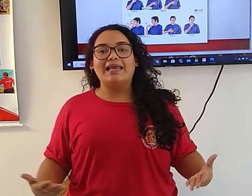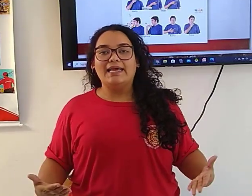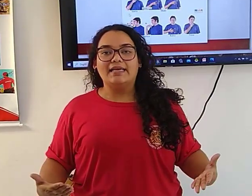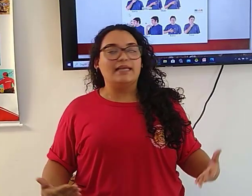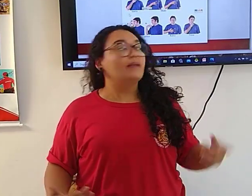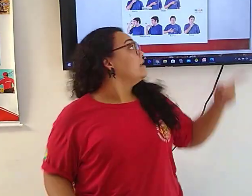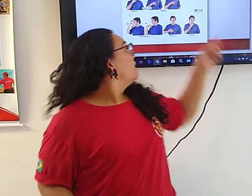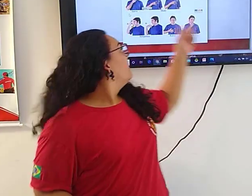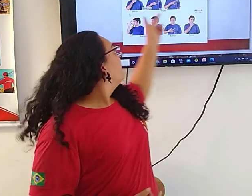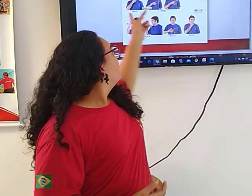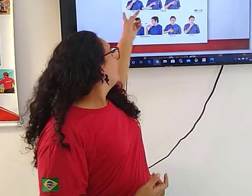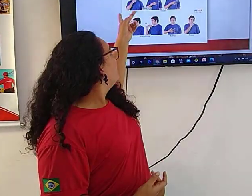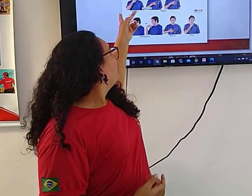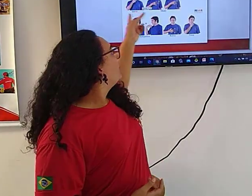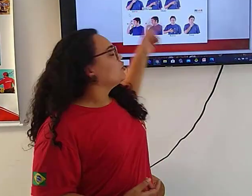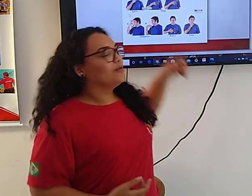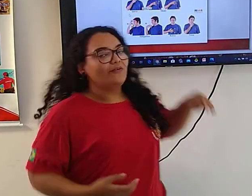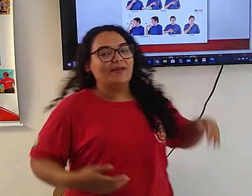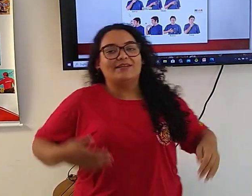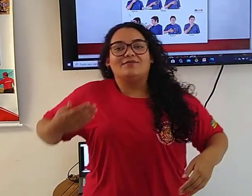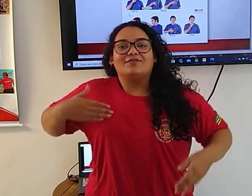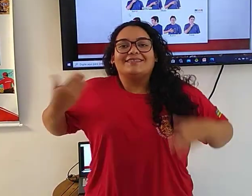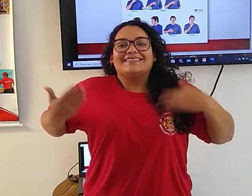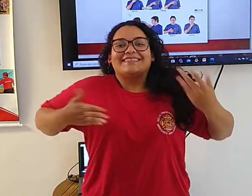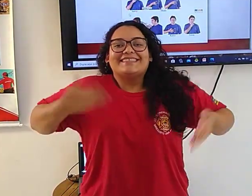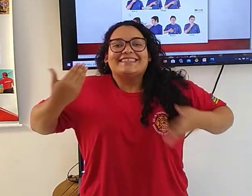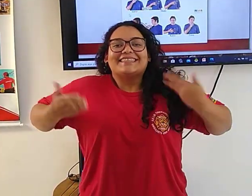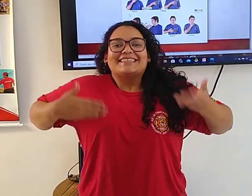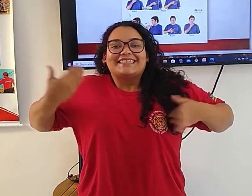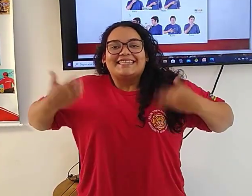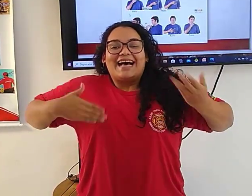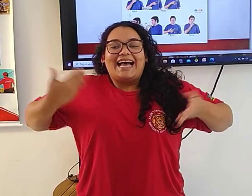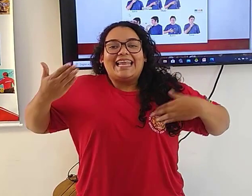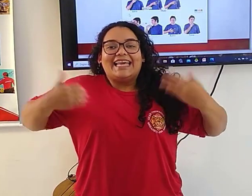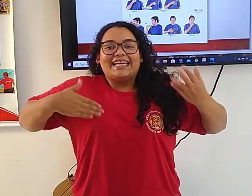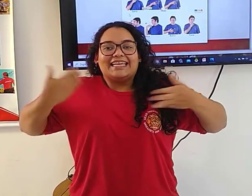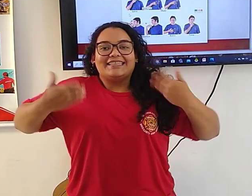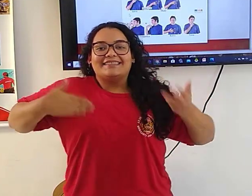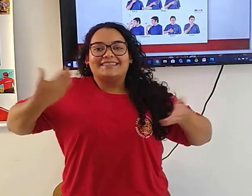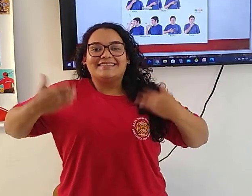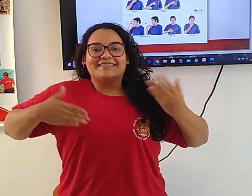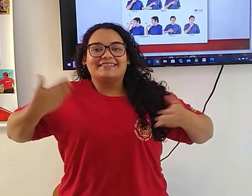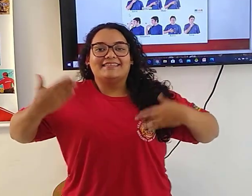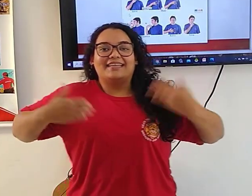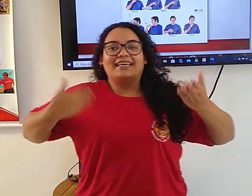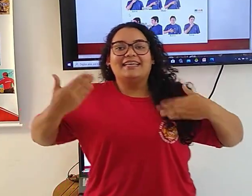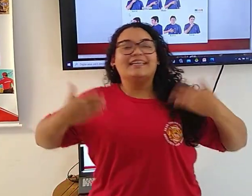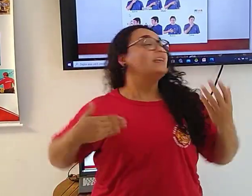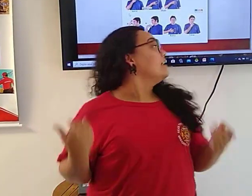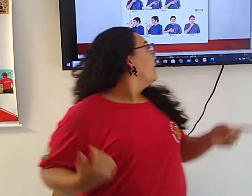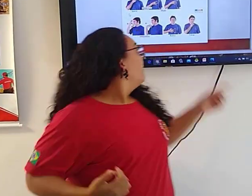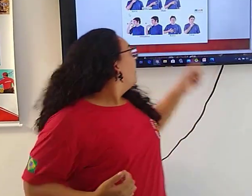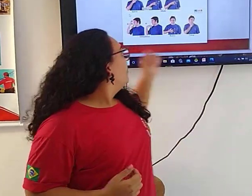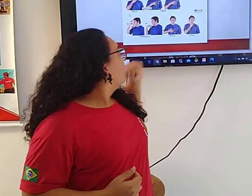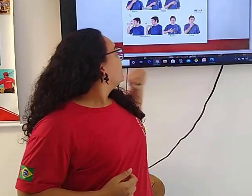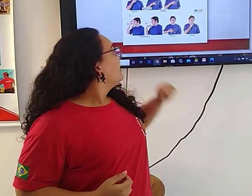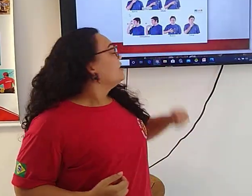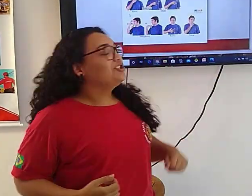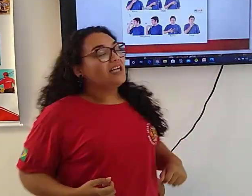alegre. São 2 movimentos. Alegre, né? Outra,